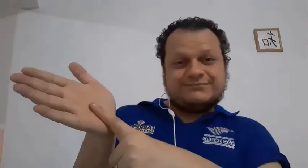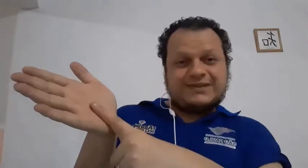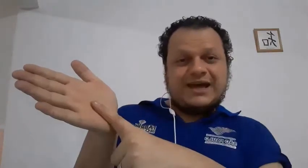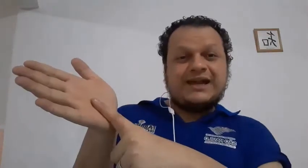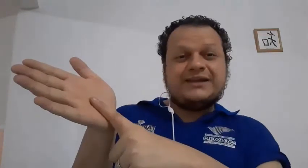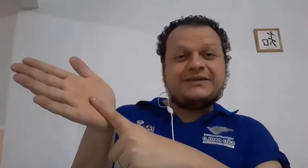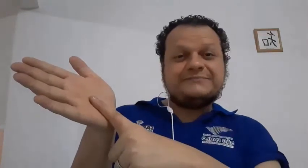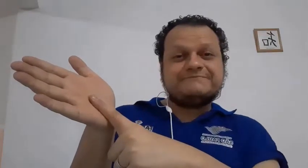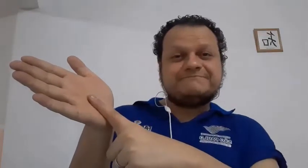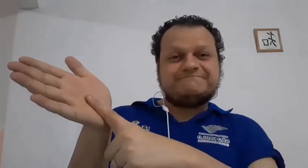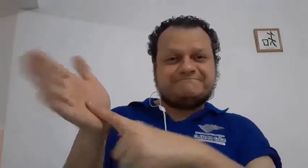L.